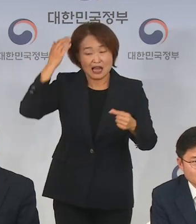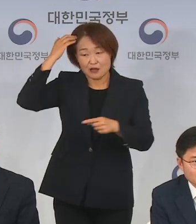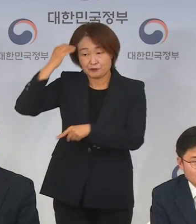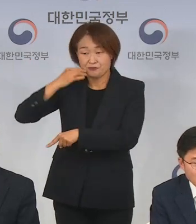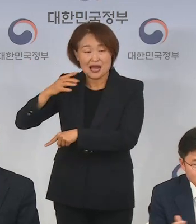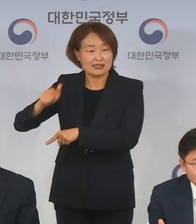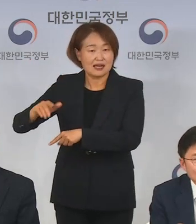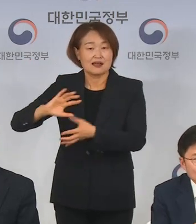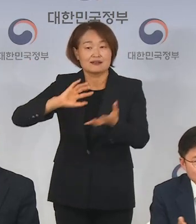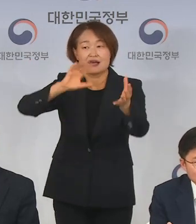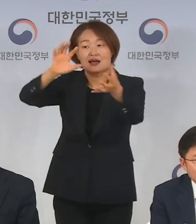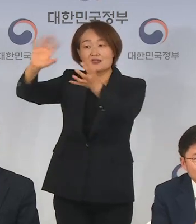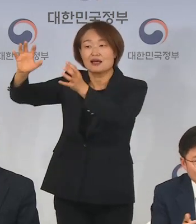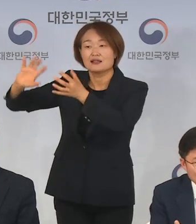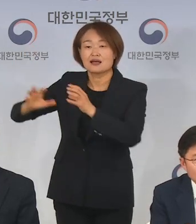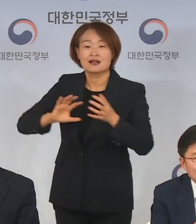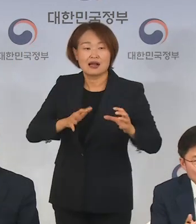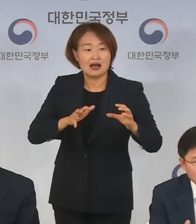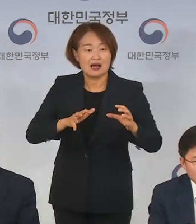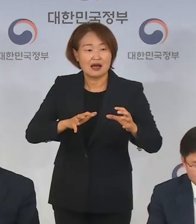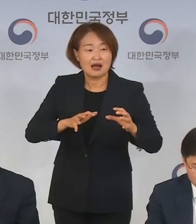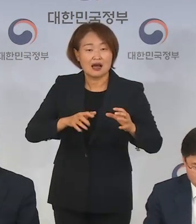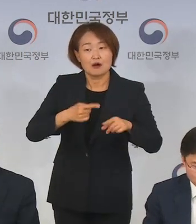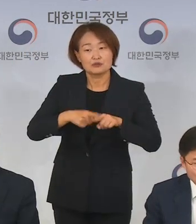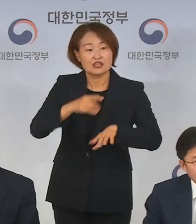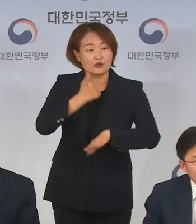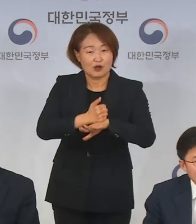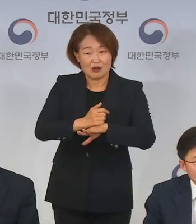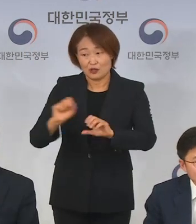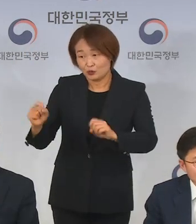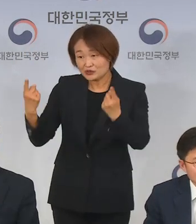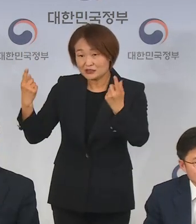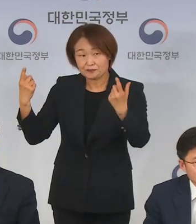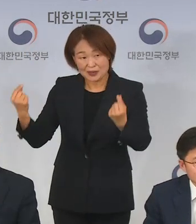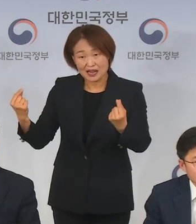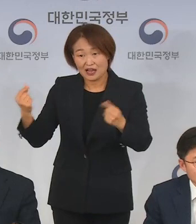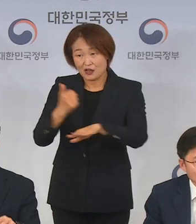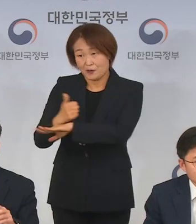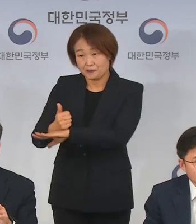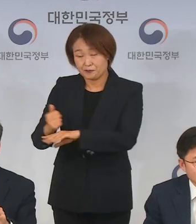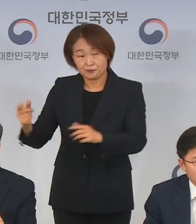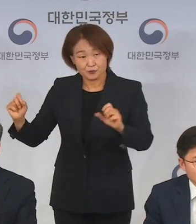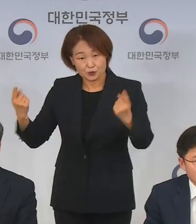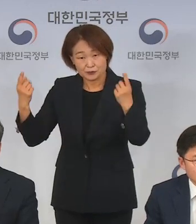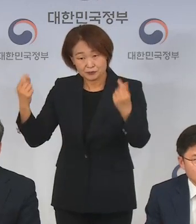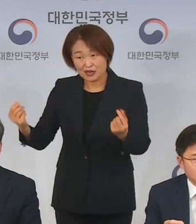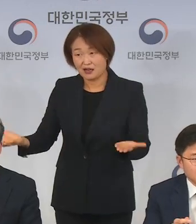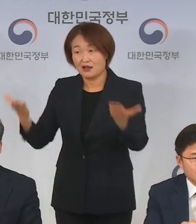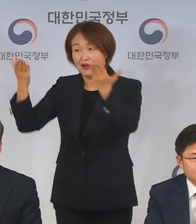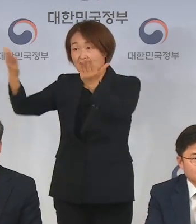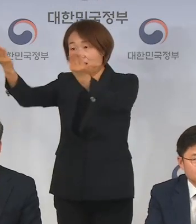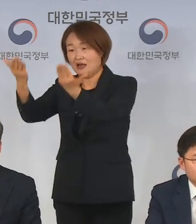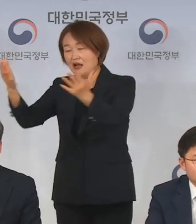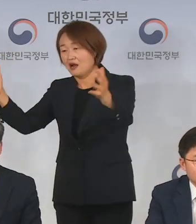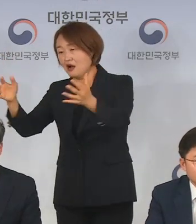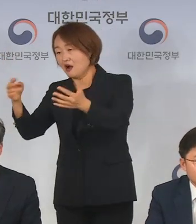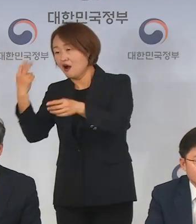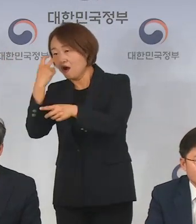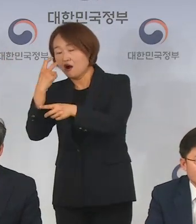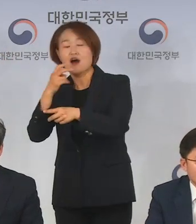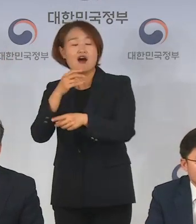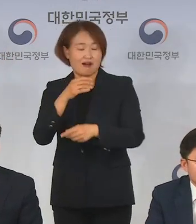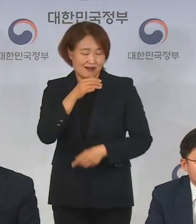있거든요. 각 나라별로 그 분석 결과를 모아서 또 발표를 할 것으로 그렇게 생각을 하고 있습니다.